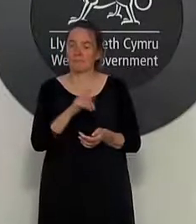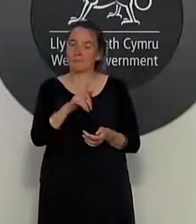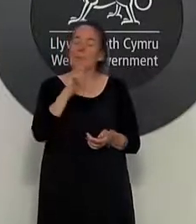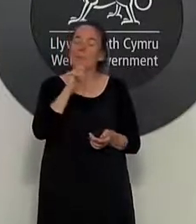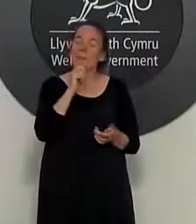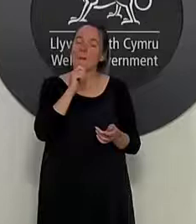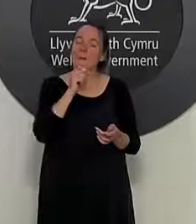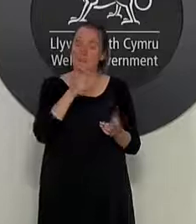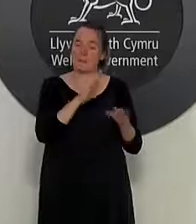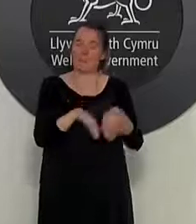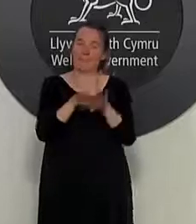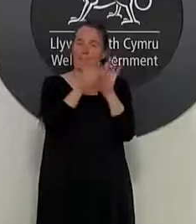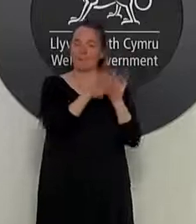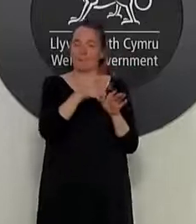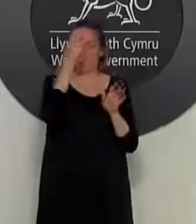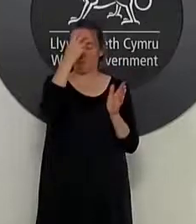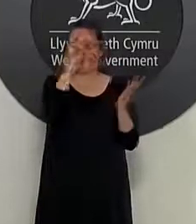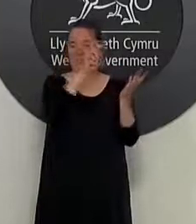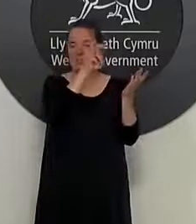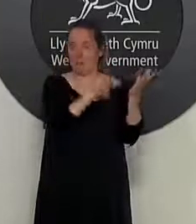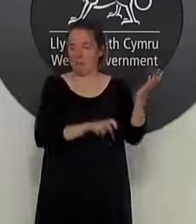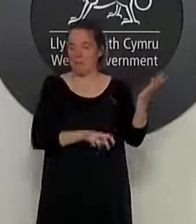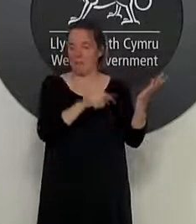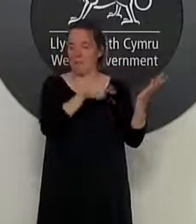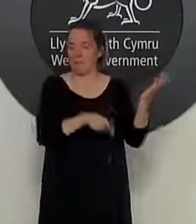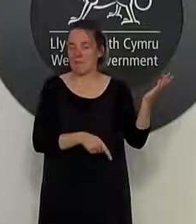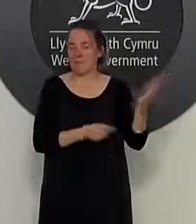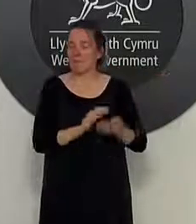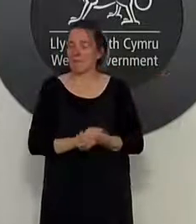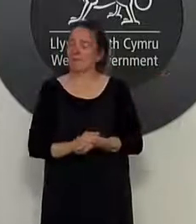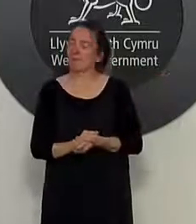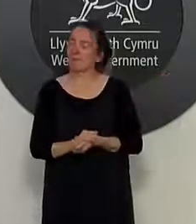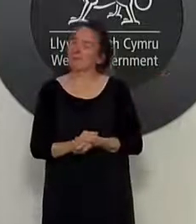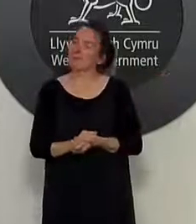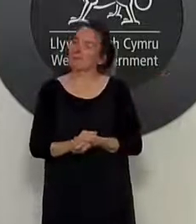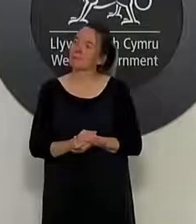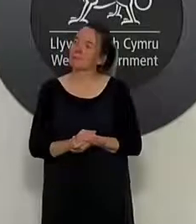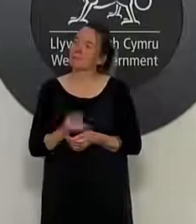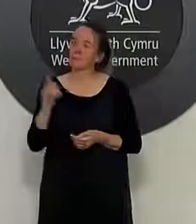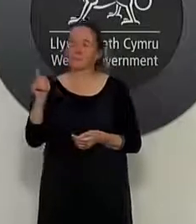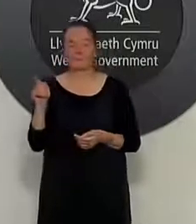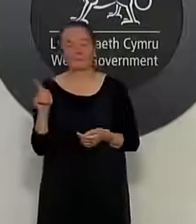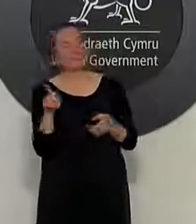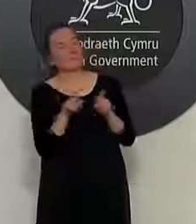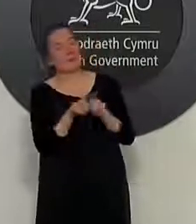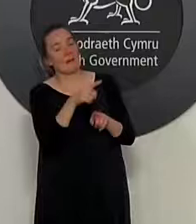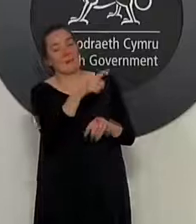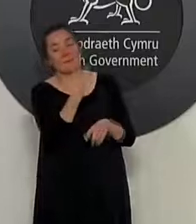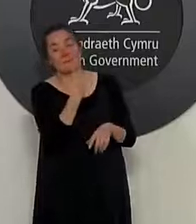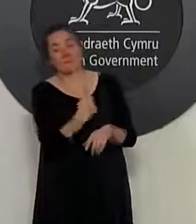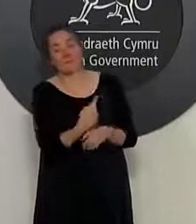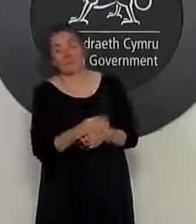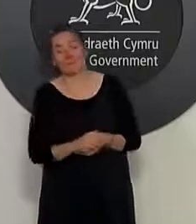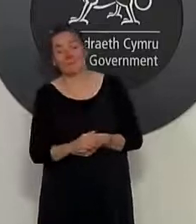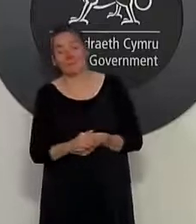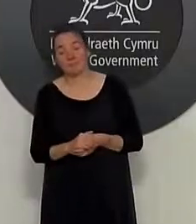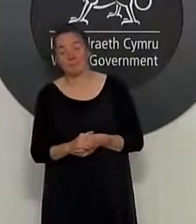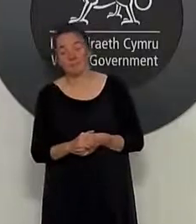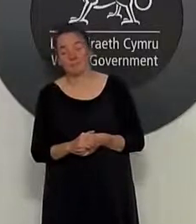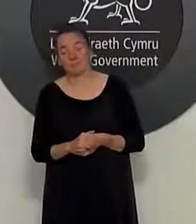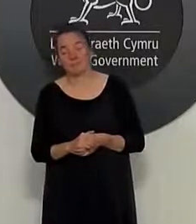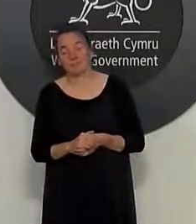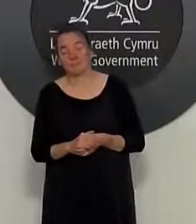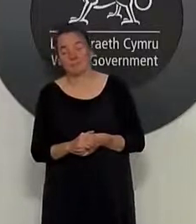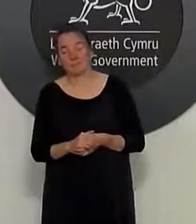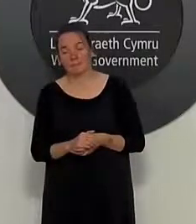restr genedlaethol bydd da ni yma yng Nghymru. Ac fel mae'r Prif Weinidog newydd